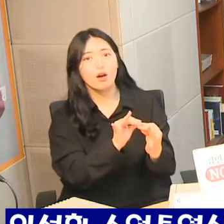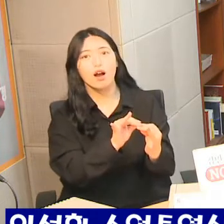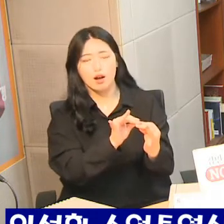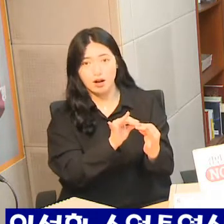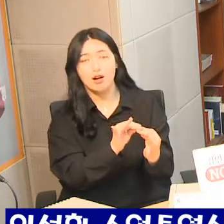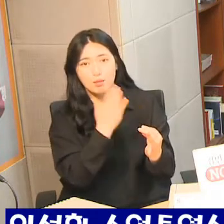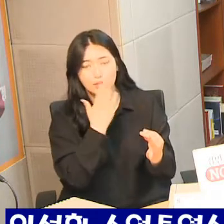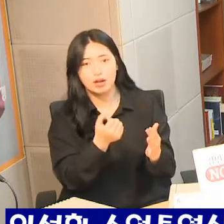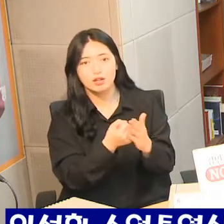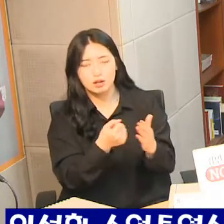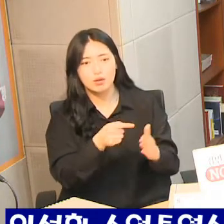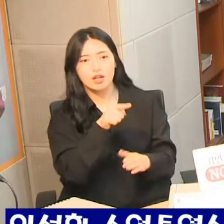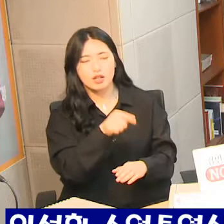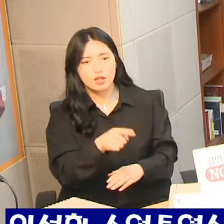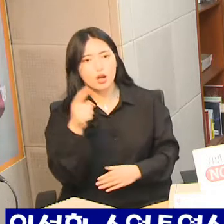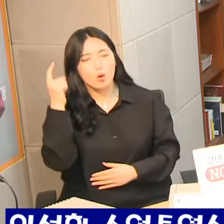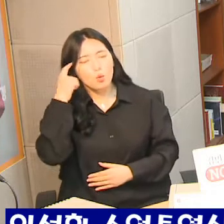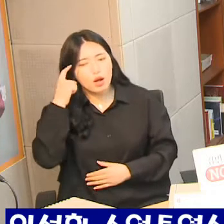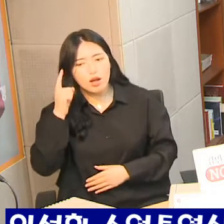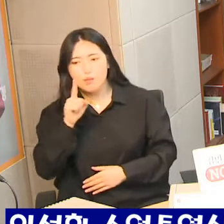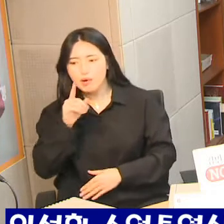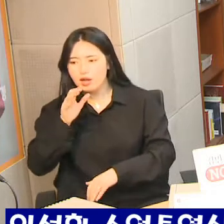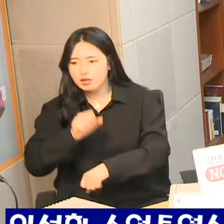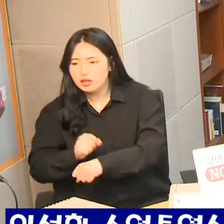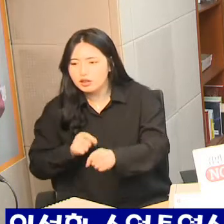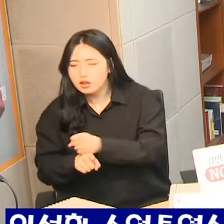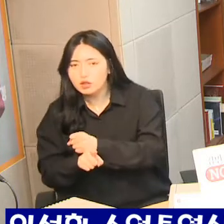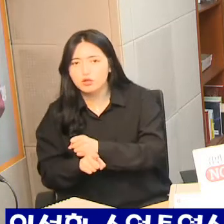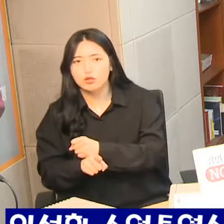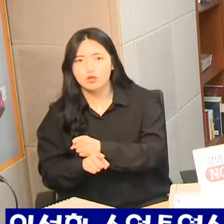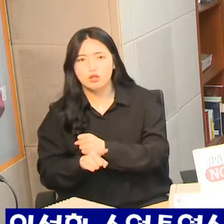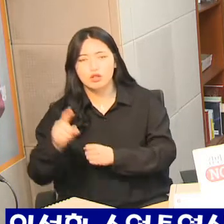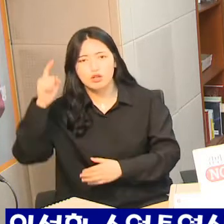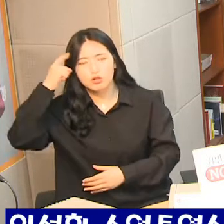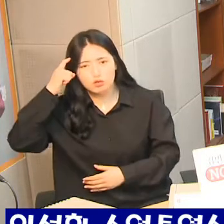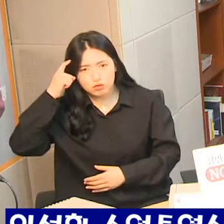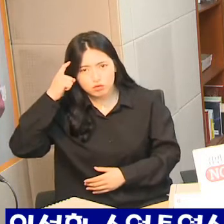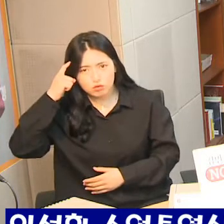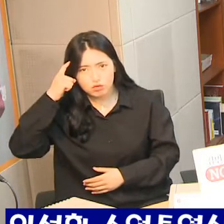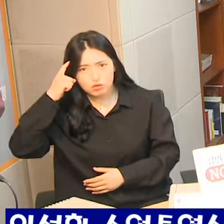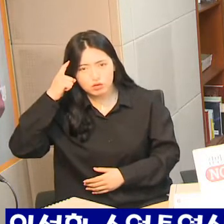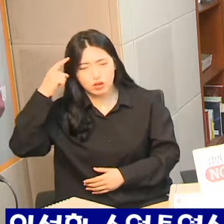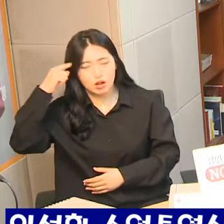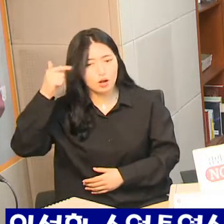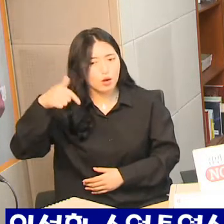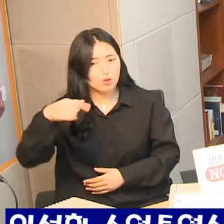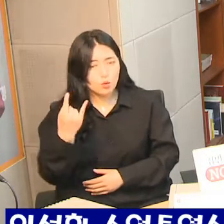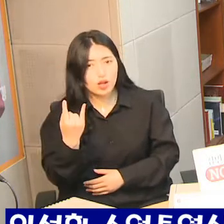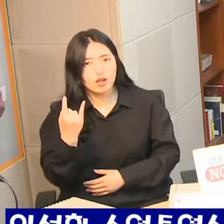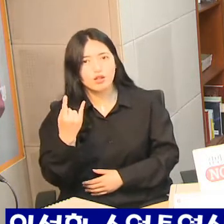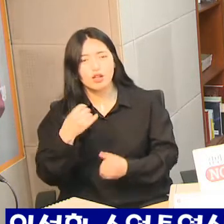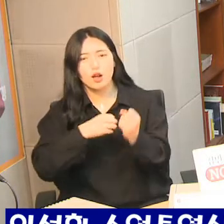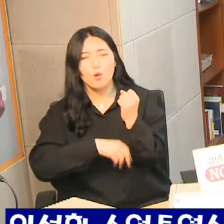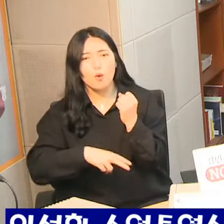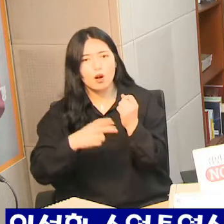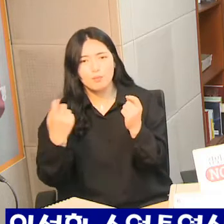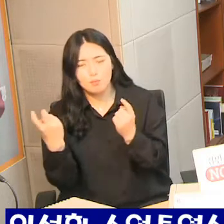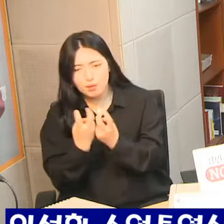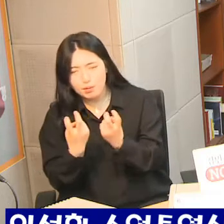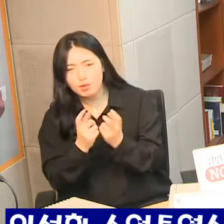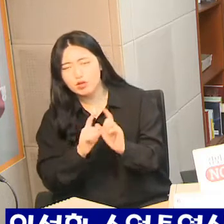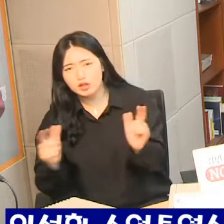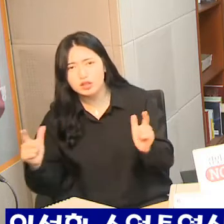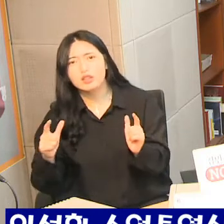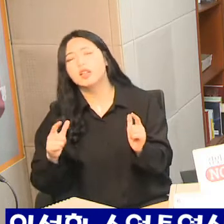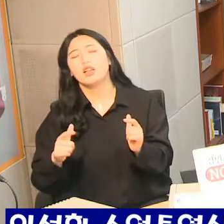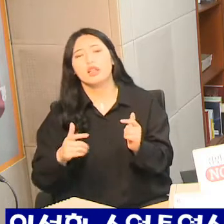다음에 이게 왜 이렇게 말을 잘할 수밖에 없는지 두뇌의 원리, 두뇌까지. 그러니까 객관적인 증거 자료를 제시를